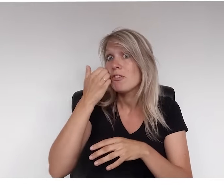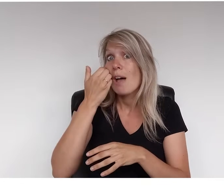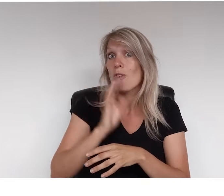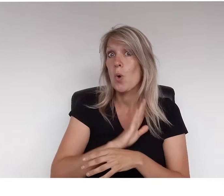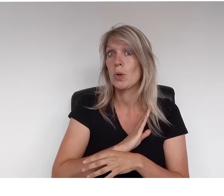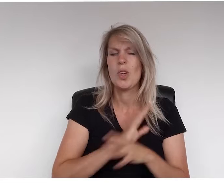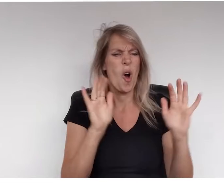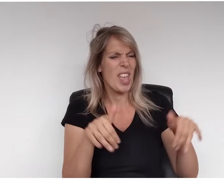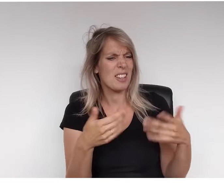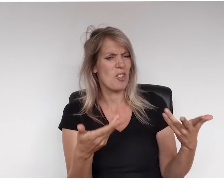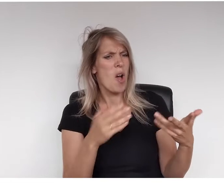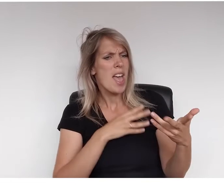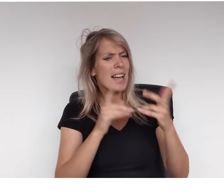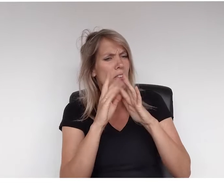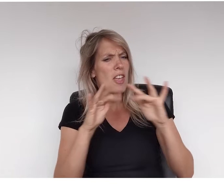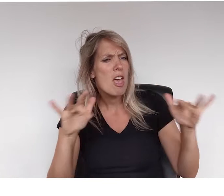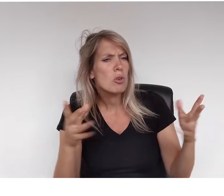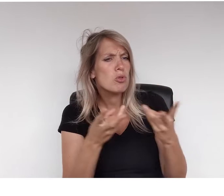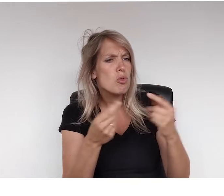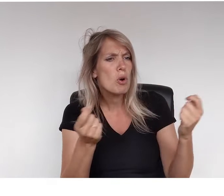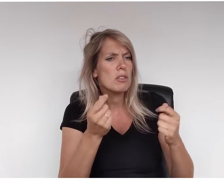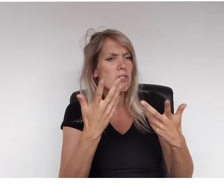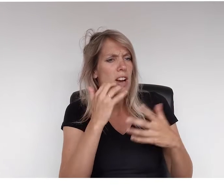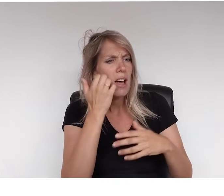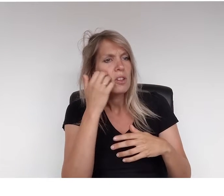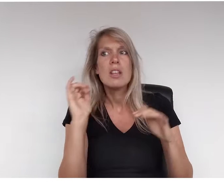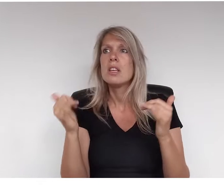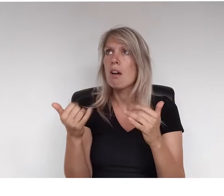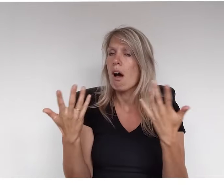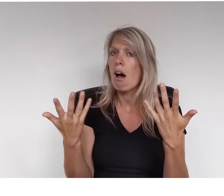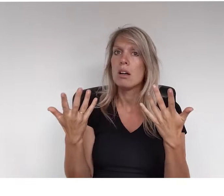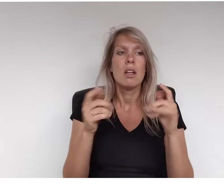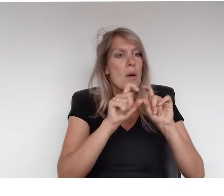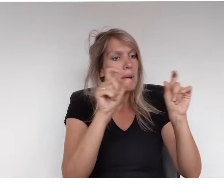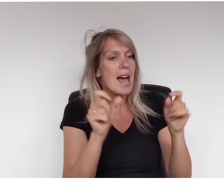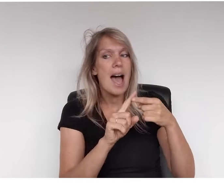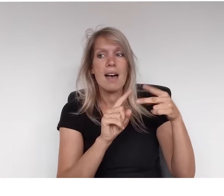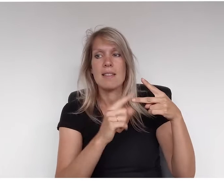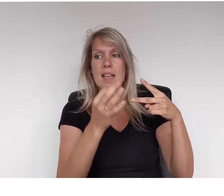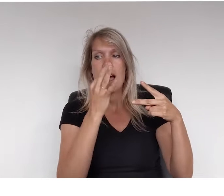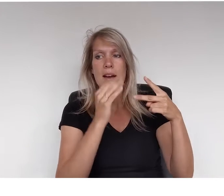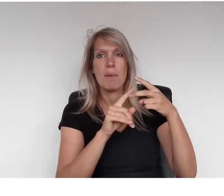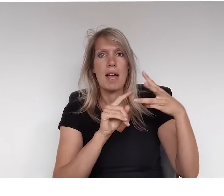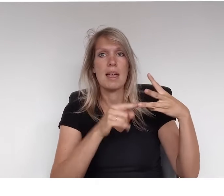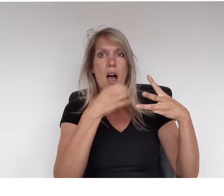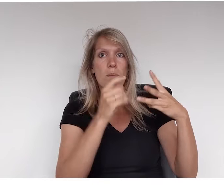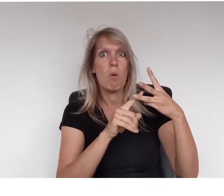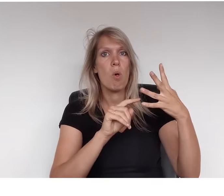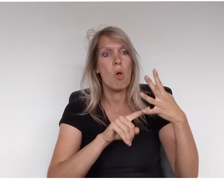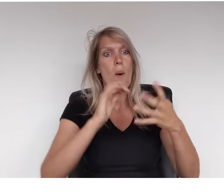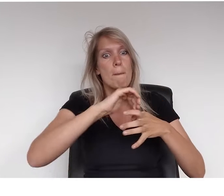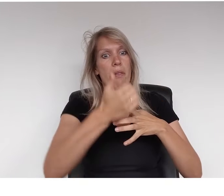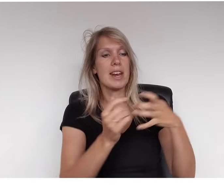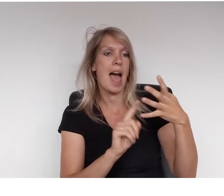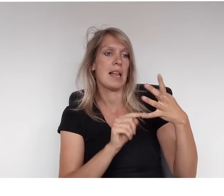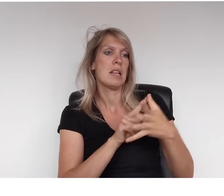het is echt, trouwens echt wel heel veel soorten fruit, hè? Ontzettend veel soorten fruit. Banaan, aardbei, appel, mandarijn,